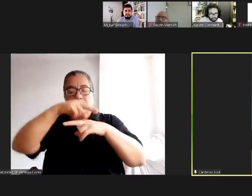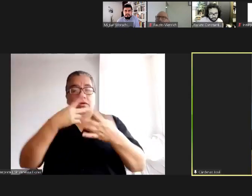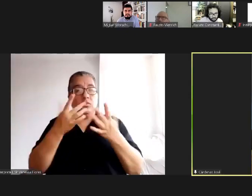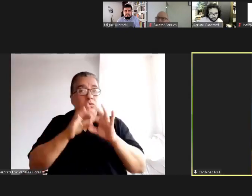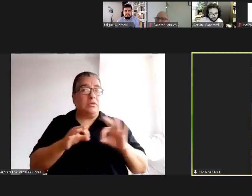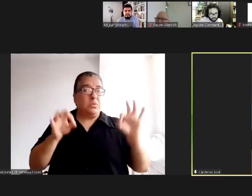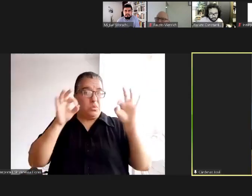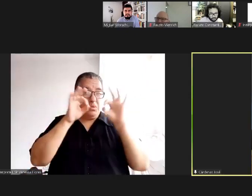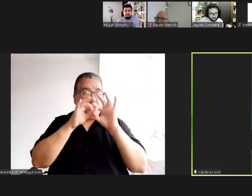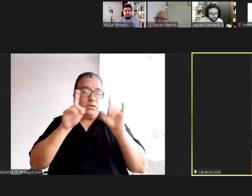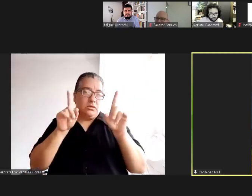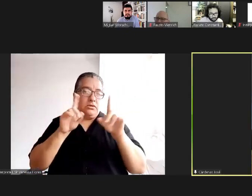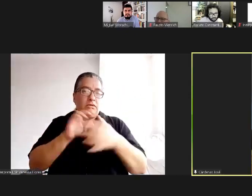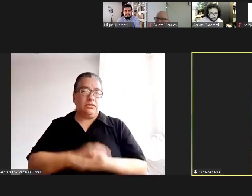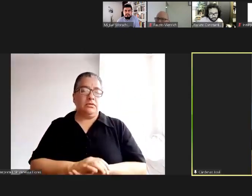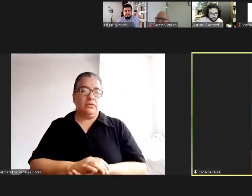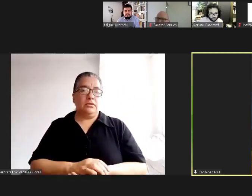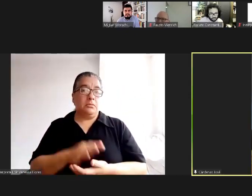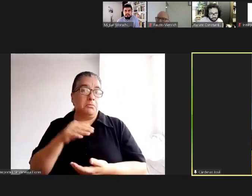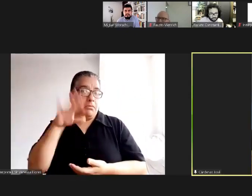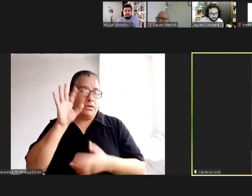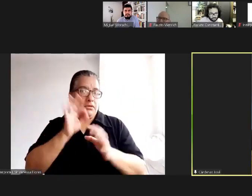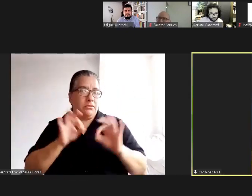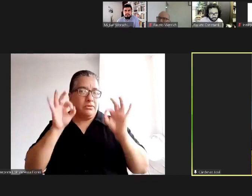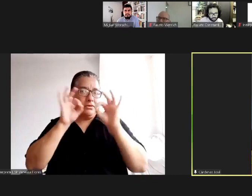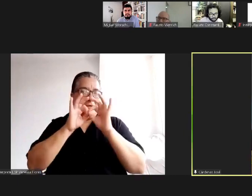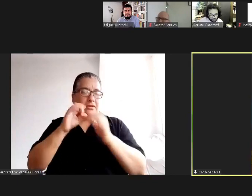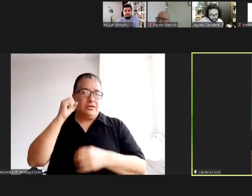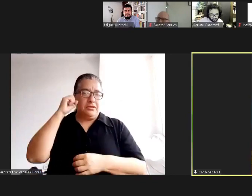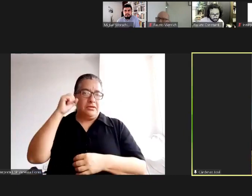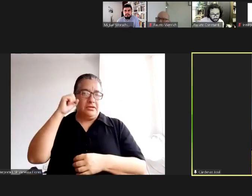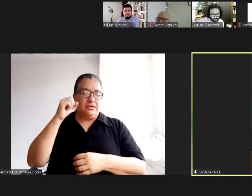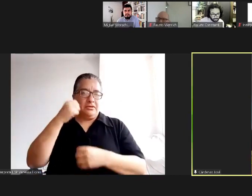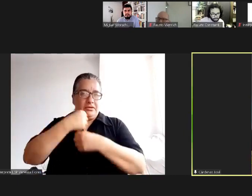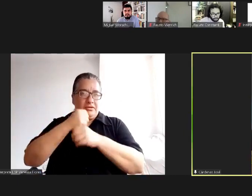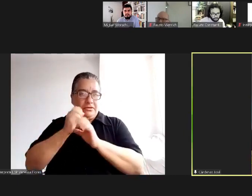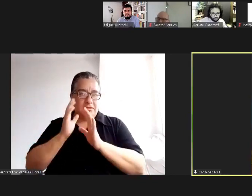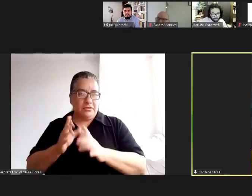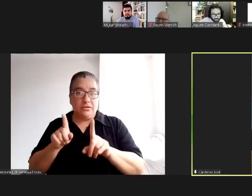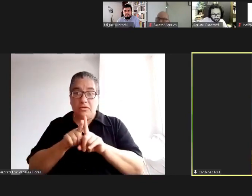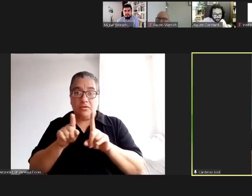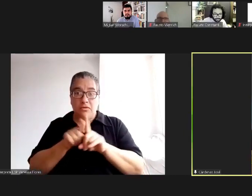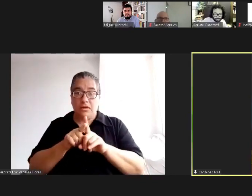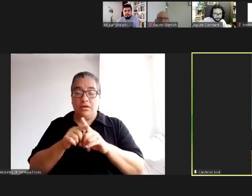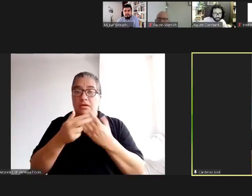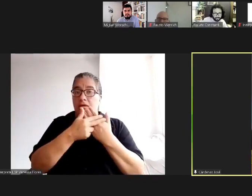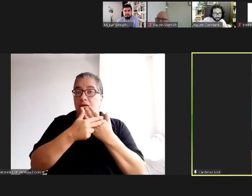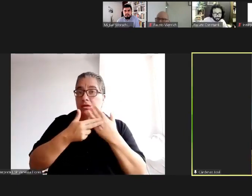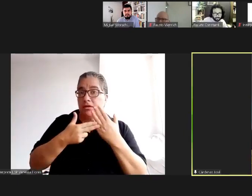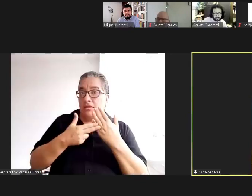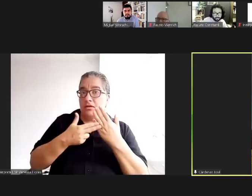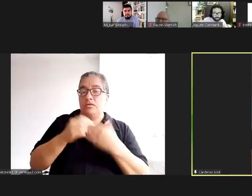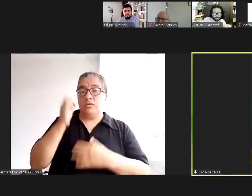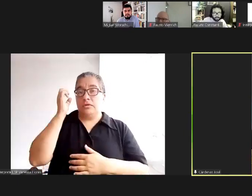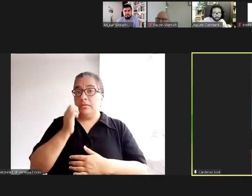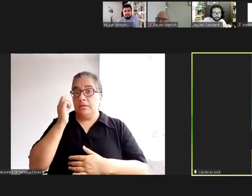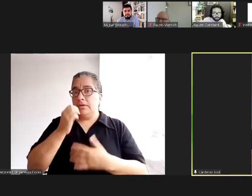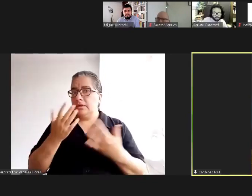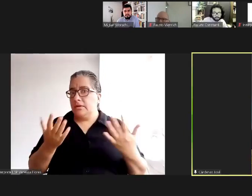derechos de autor en sí. Y en este caso, como mencionas, en el caso de las patentes, dado que es una emergencia